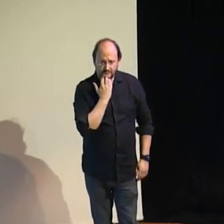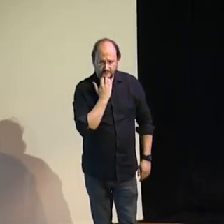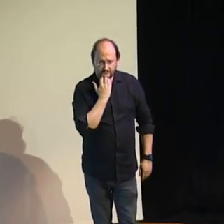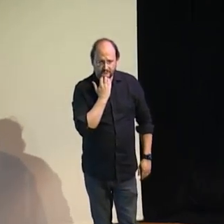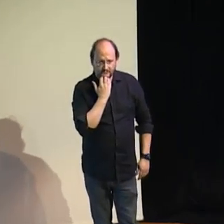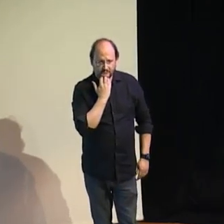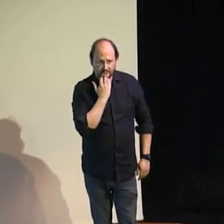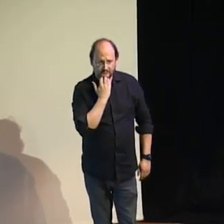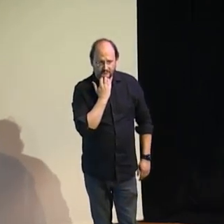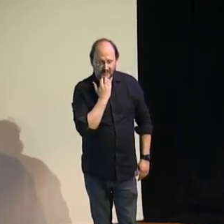visage.